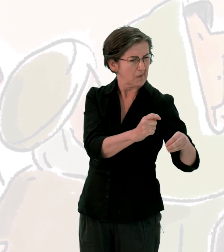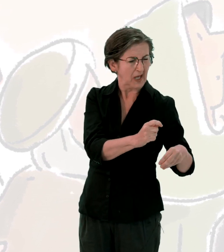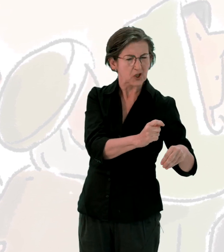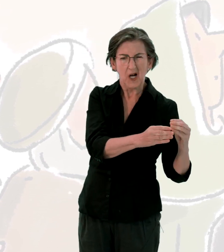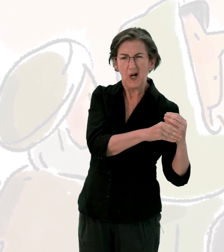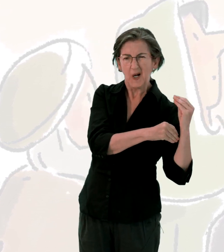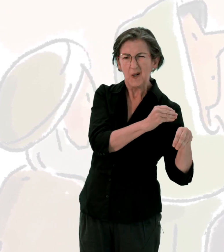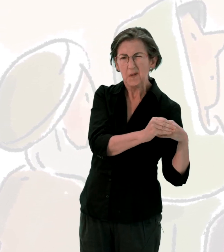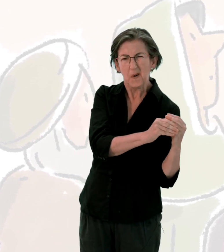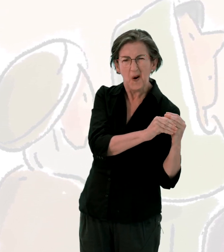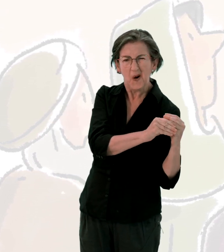Personne ne peut pardonner les péchés.